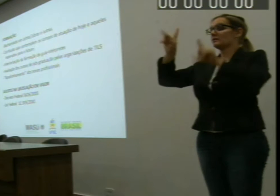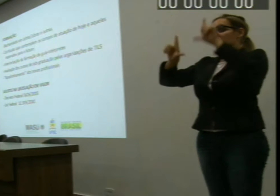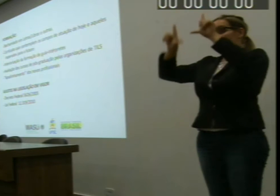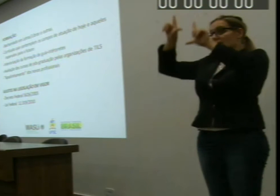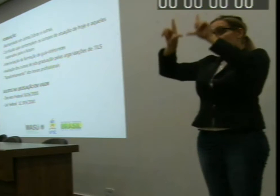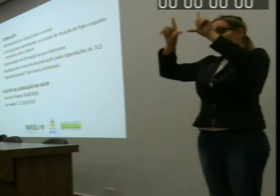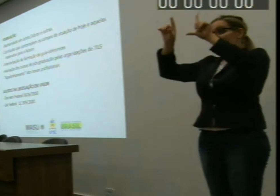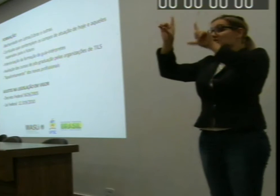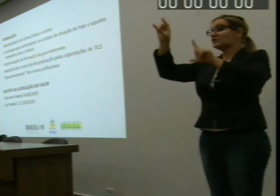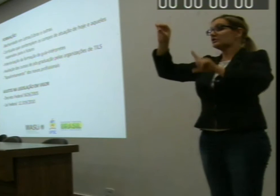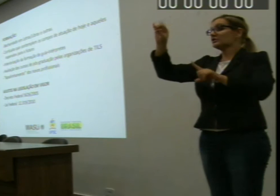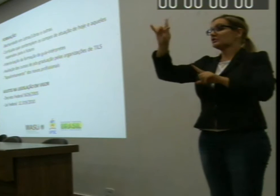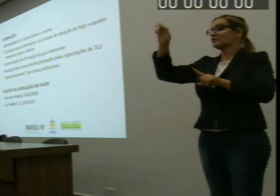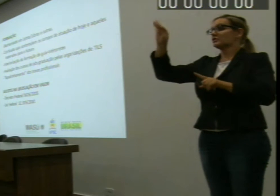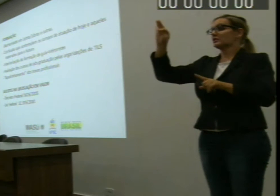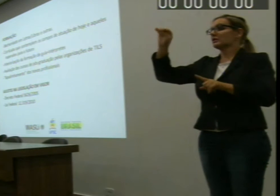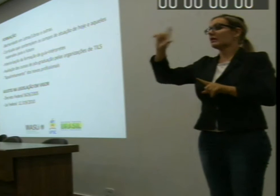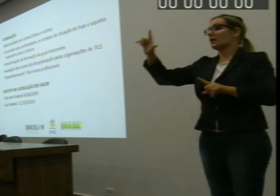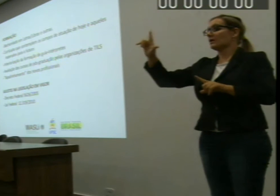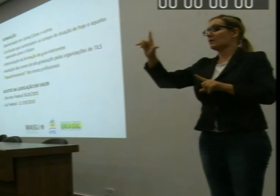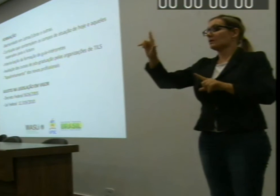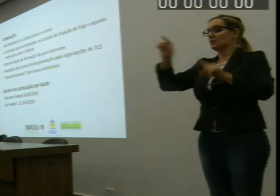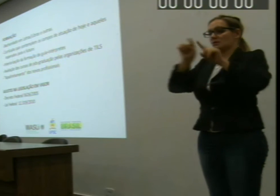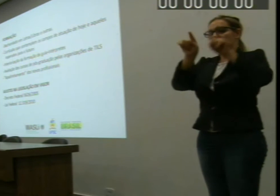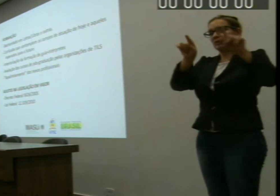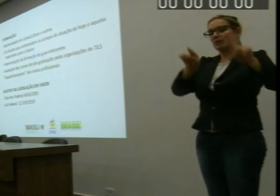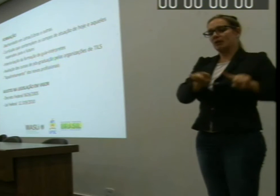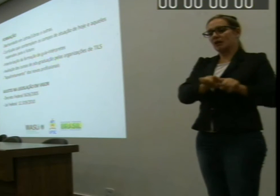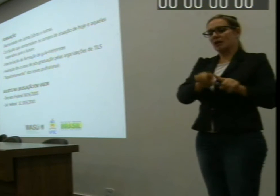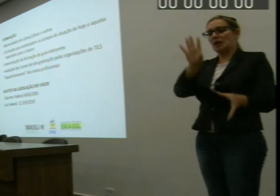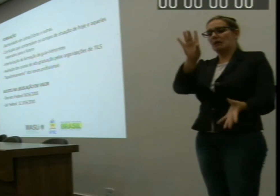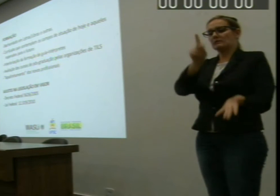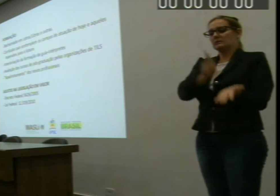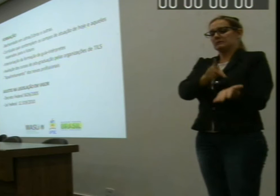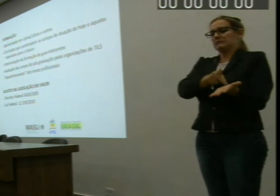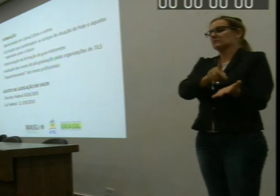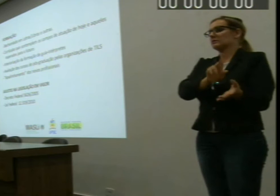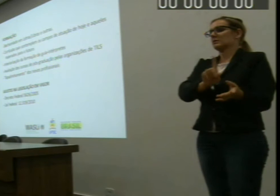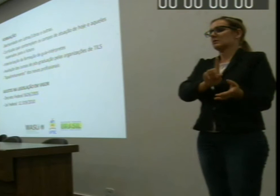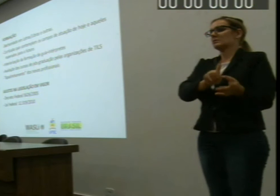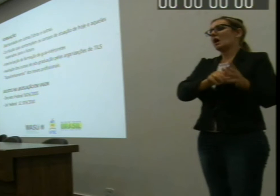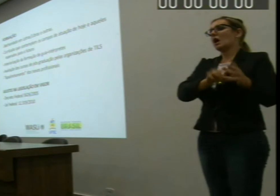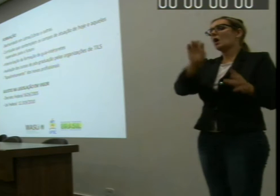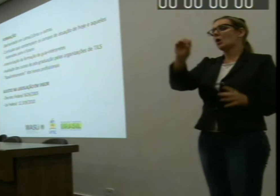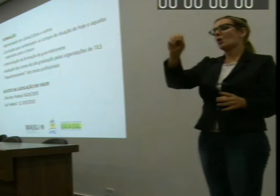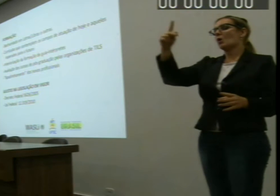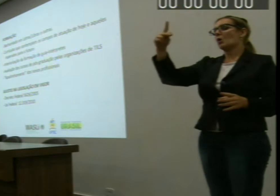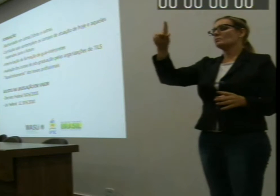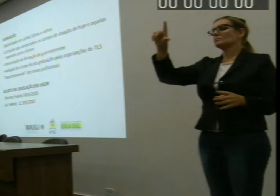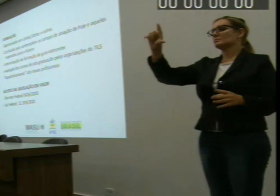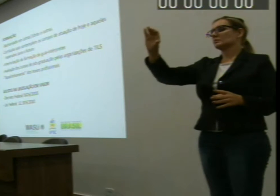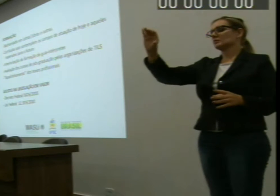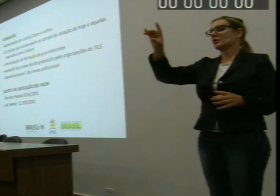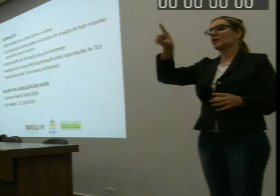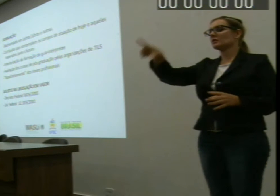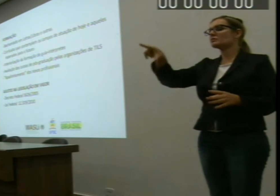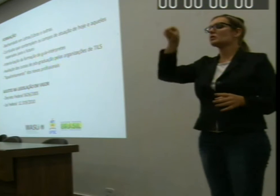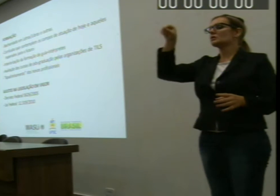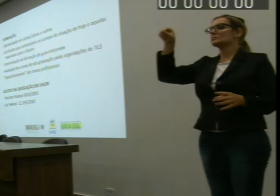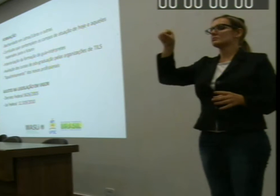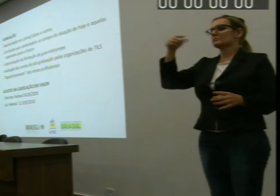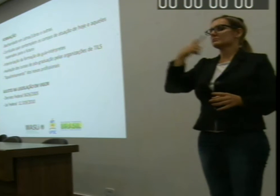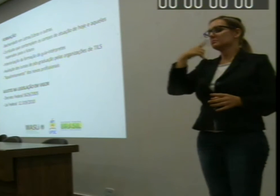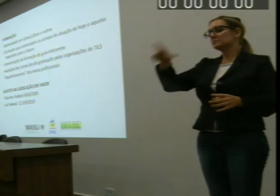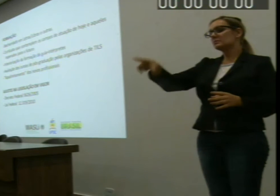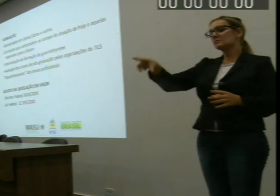aquela mesma TV então a janelinha vai ser opcional is não vai ser fixa ela vai ser opcional como é opcional Close caption como hoje a gente já vê muitos